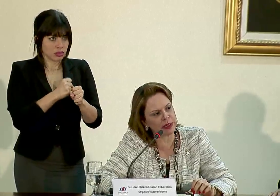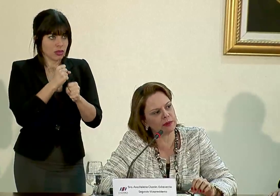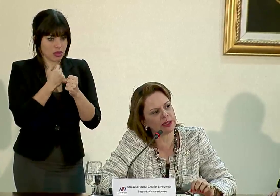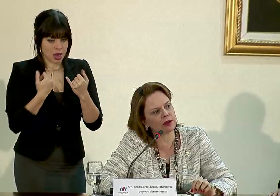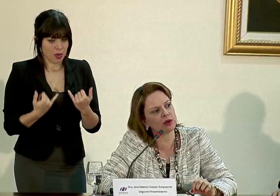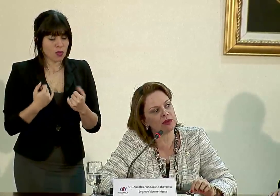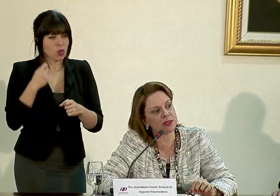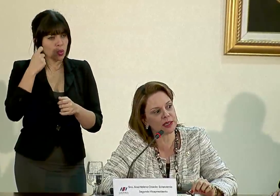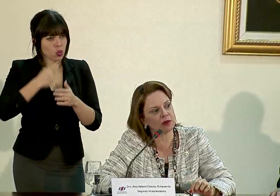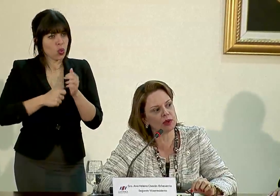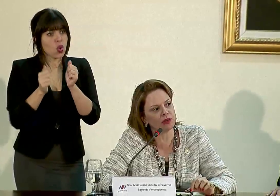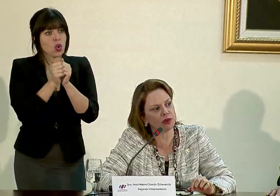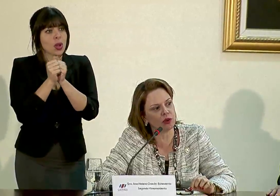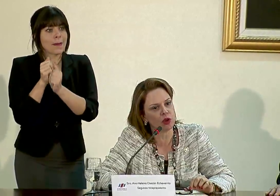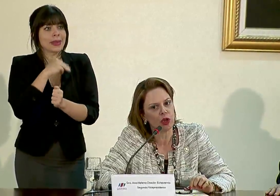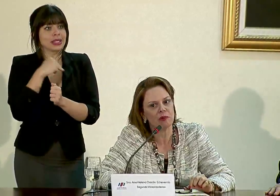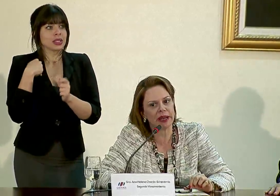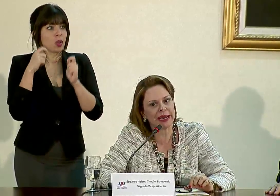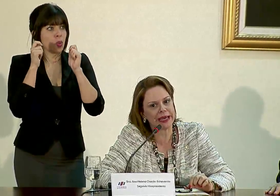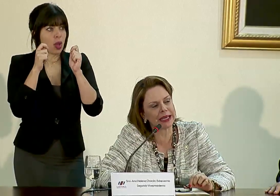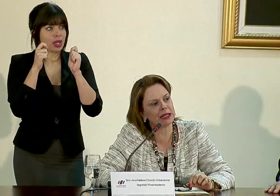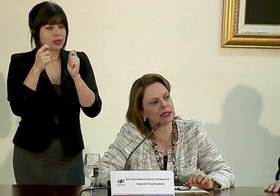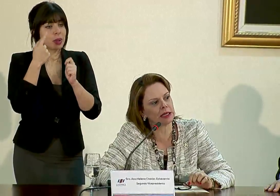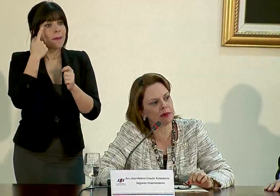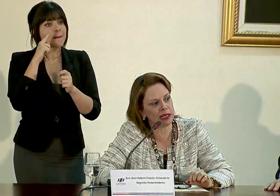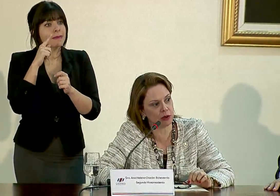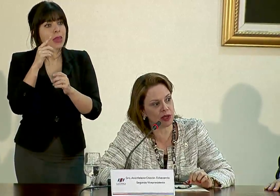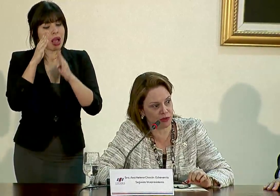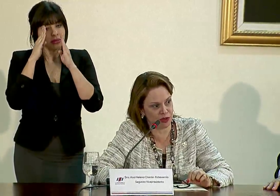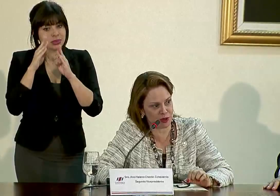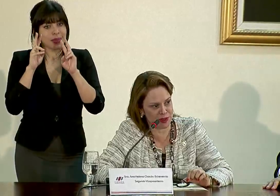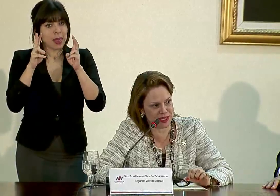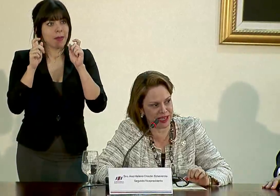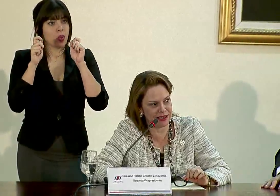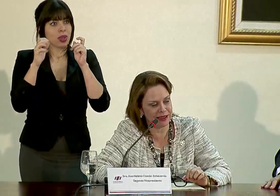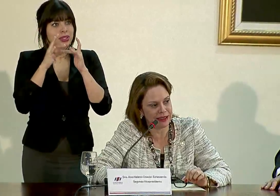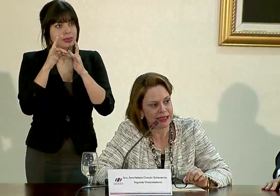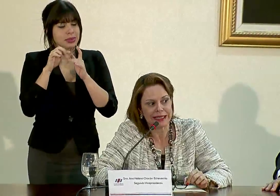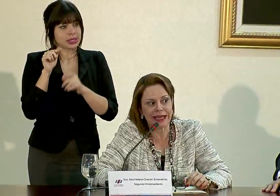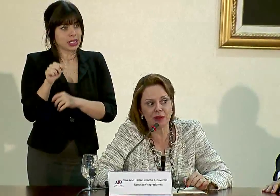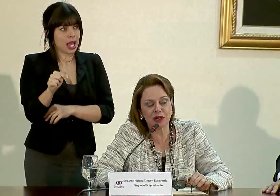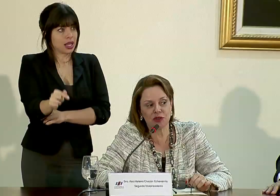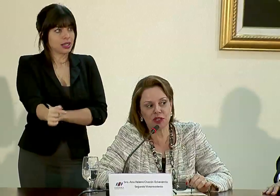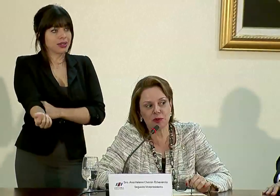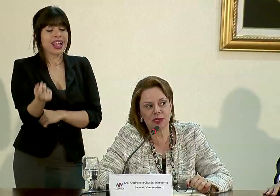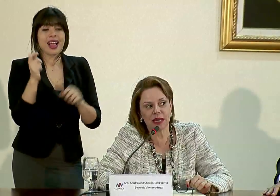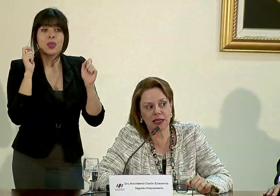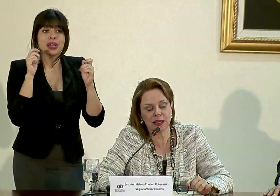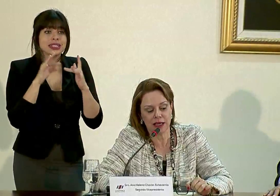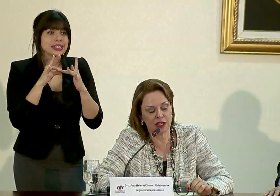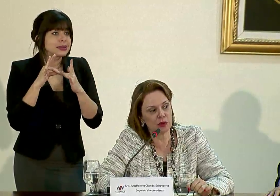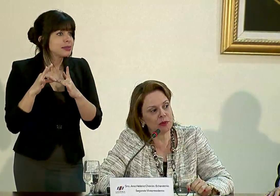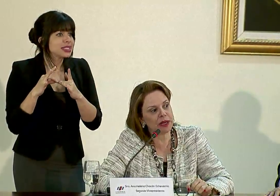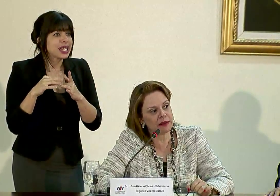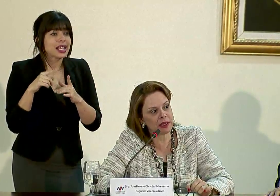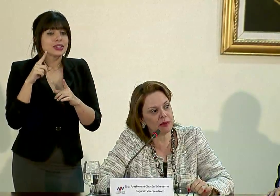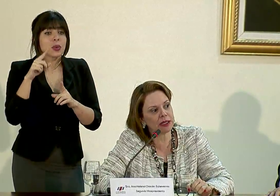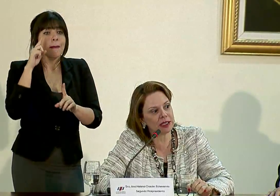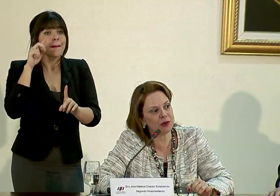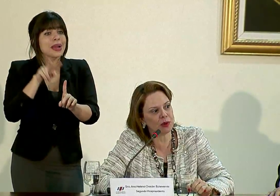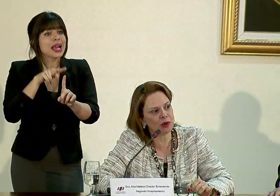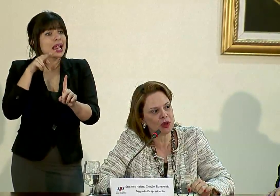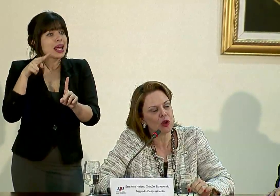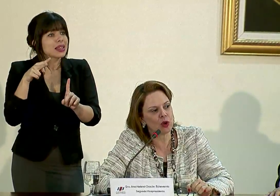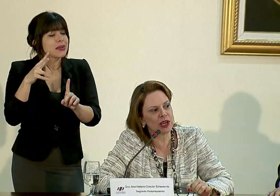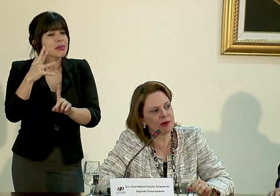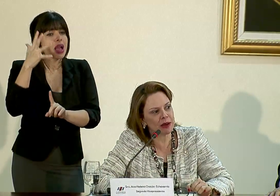fuertemente con el Ministerio de Educación para caerle al tema de la educación especial ya la educación especial es un paradigma